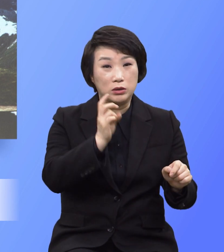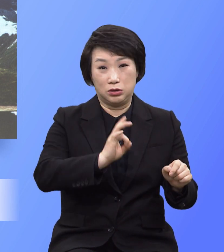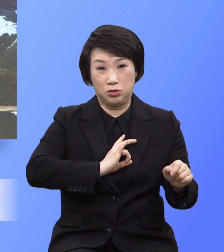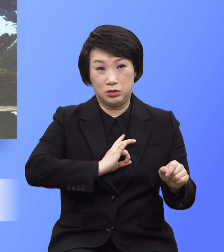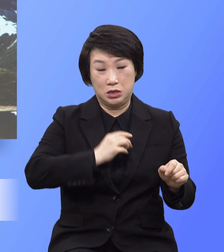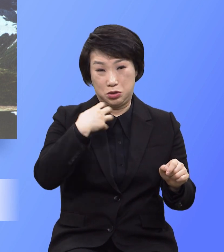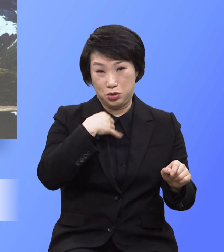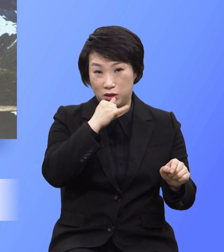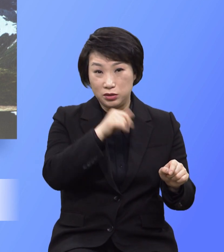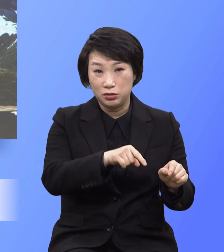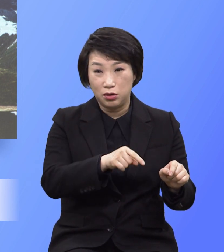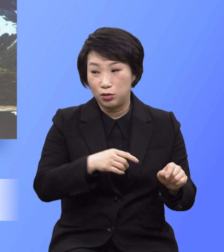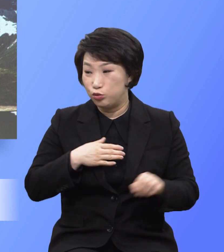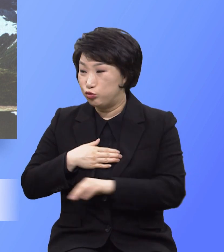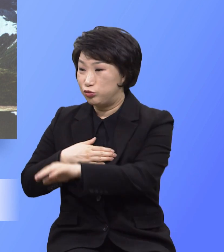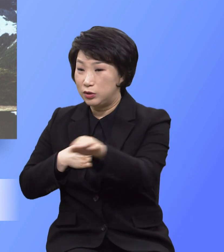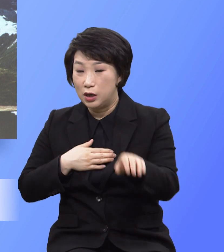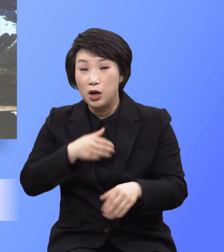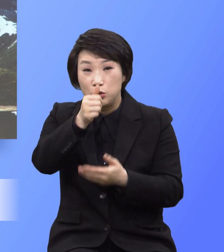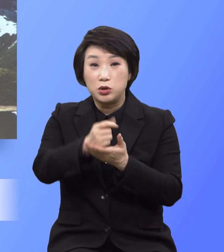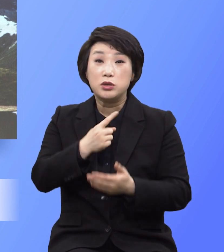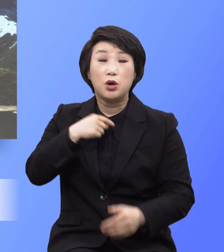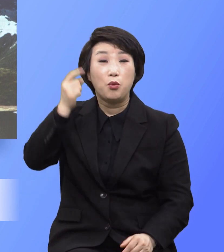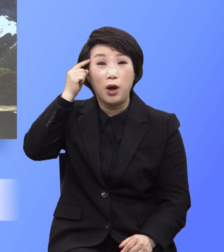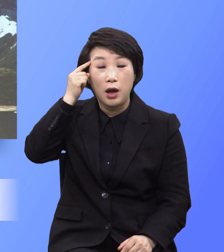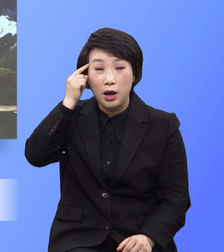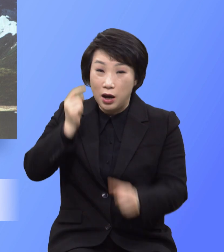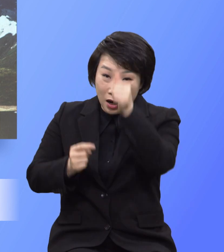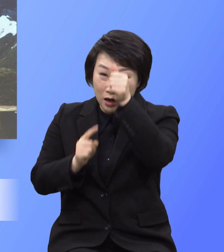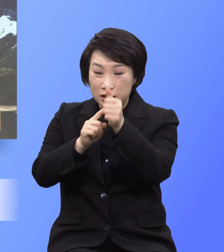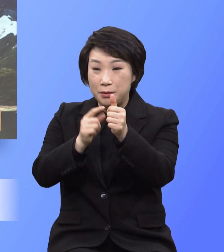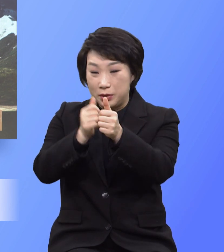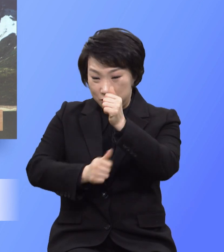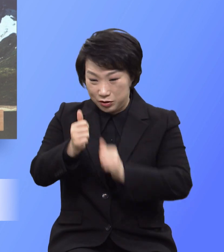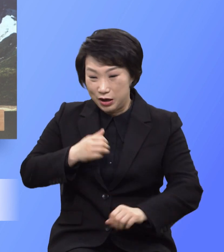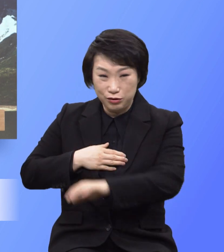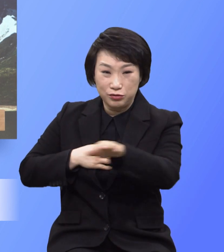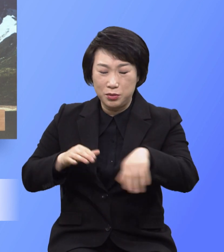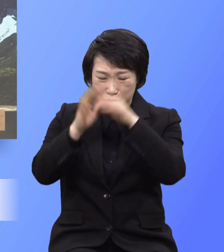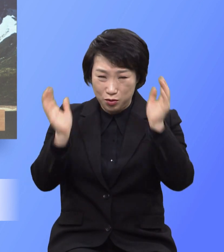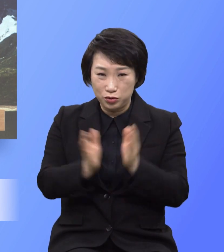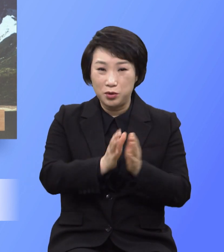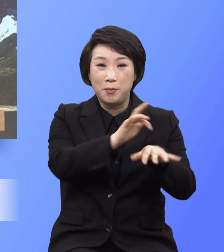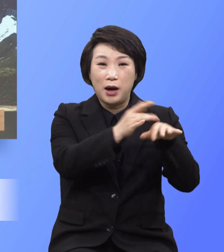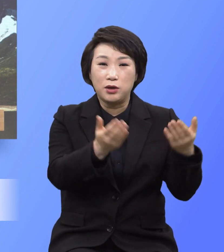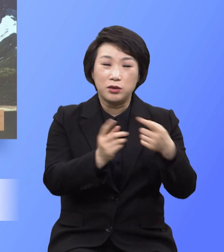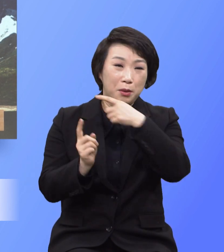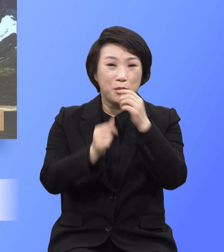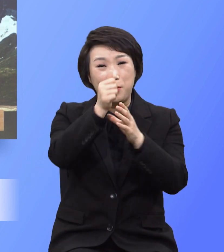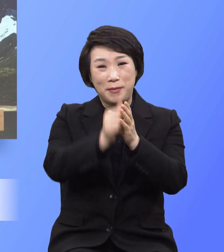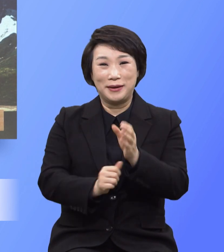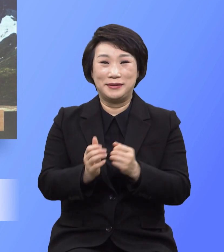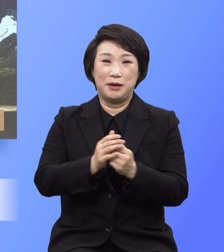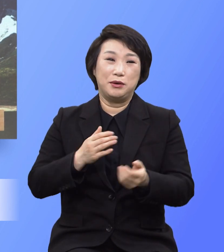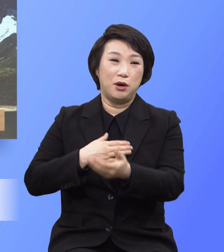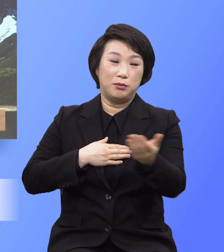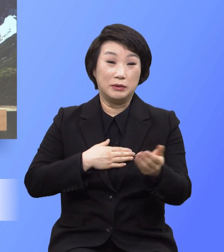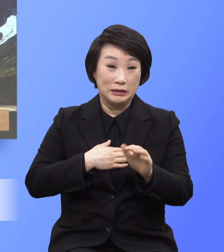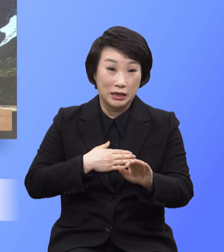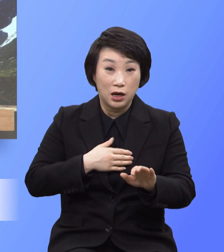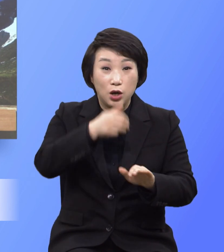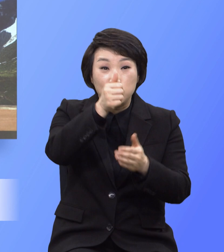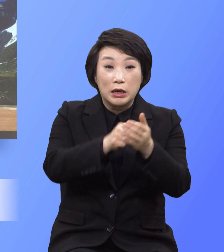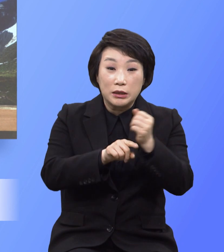선지자가 됐다는 거예요. 우리가 죄를 짓는 것도 아담 이후에 다 마귀에게 미혹돼서, 죄가